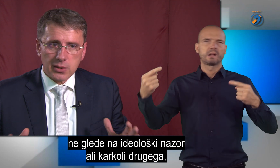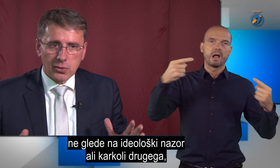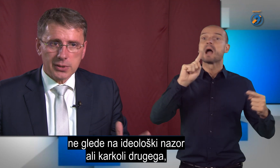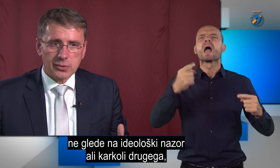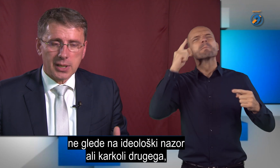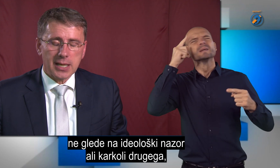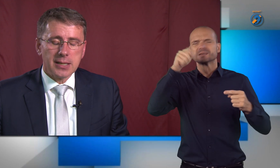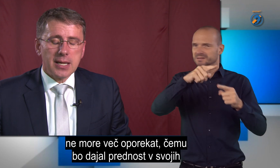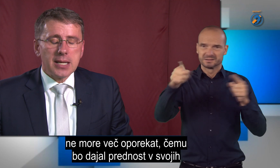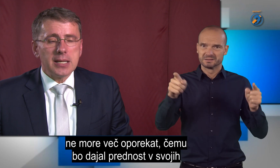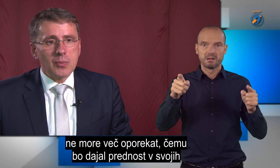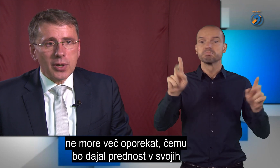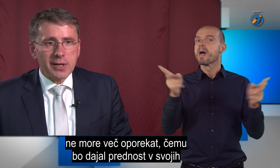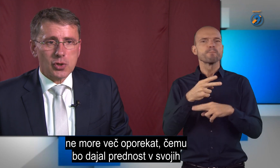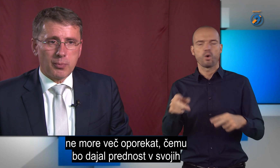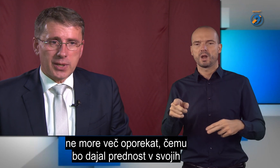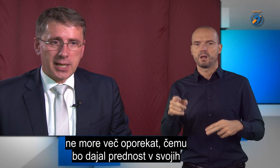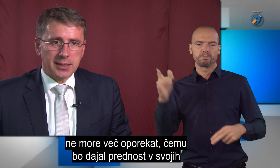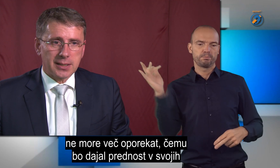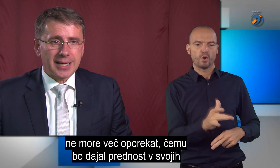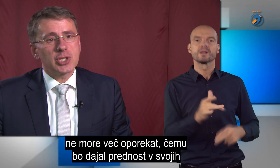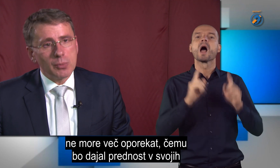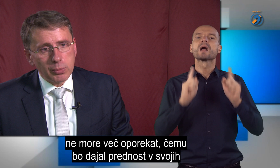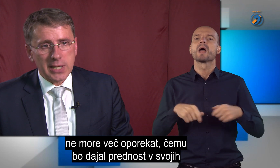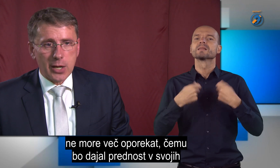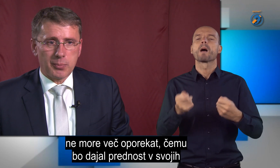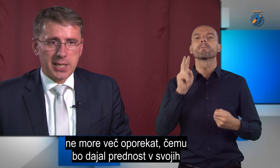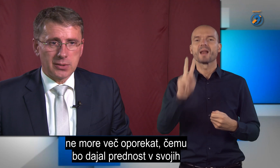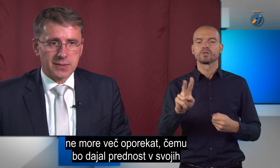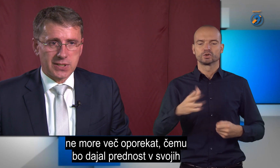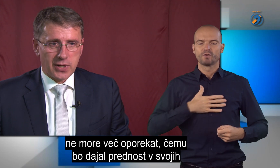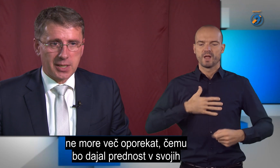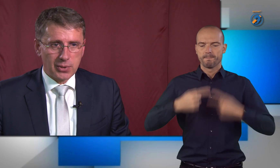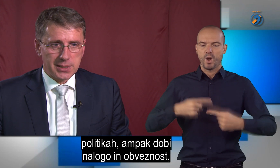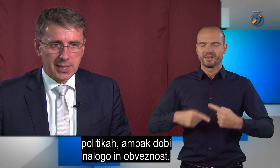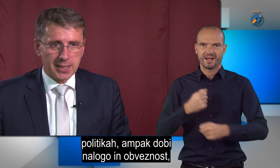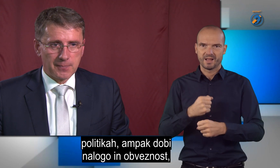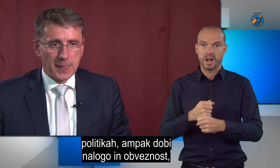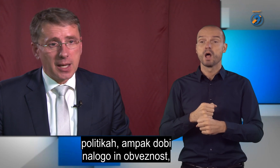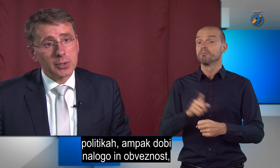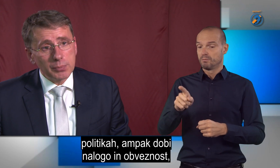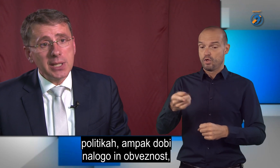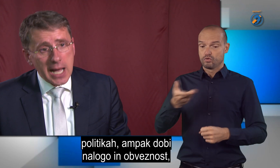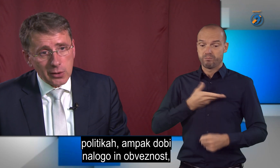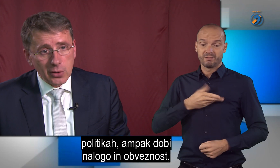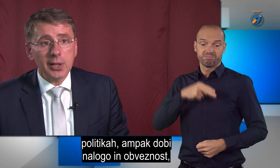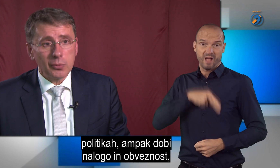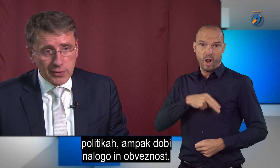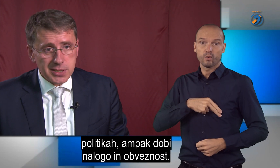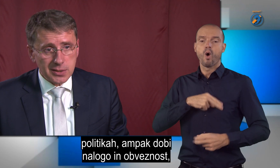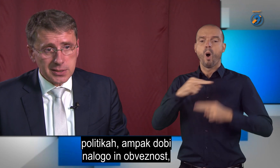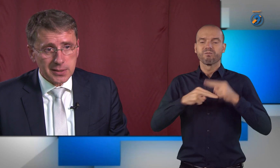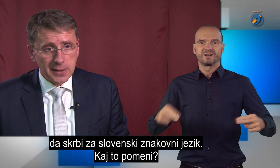ali karkoli drugega, ne more več oporekati, čemu bo dajal prednost v svojih politikah. Ampak dobi nalogo